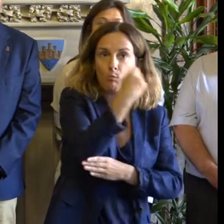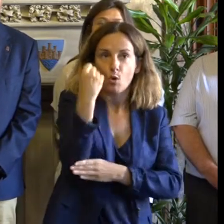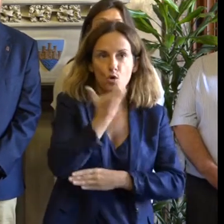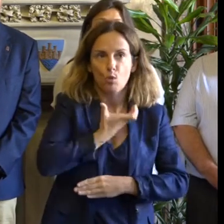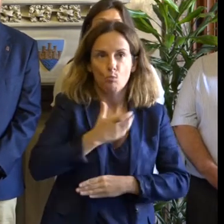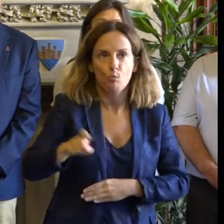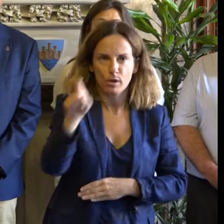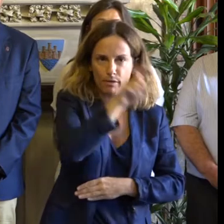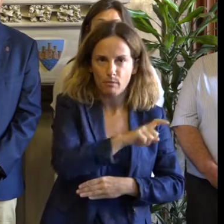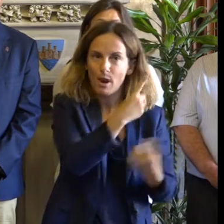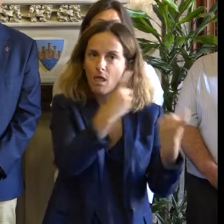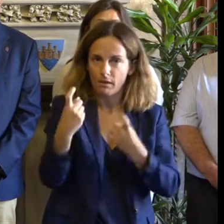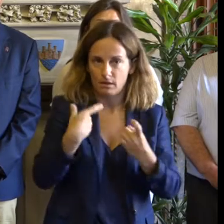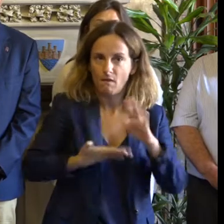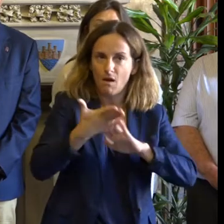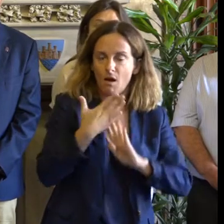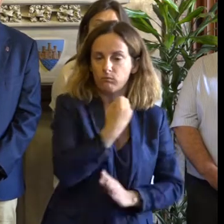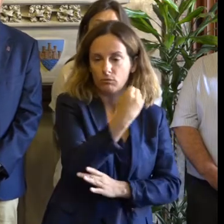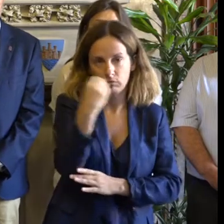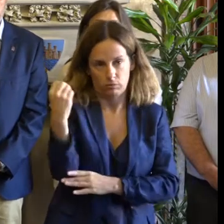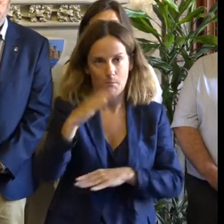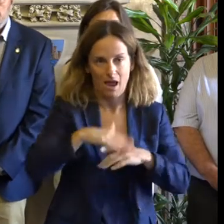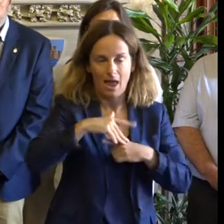menester per tirar endavant els seus propis plans d'igualtat.